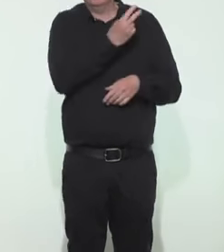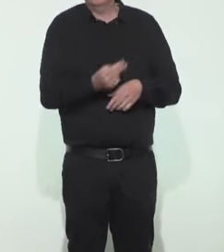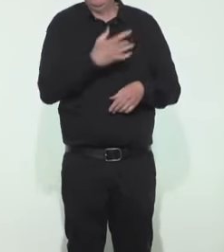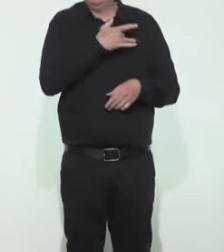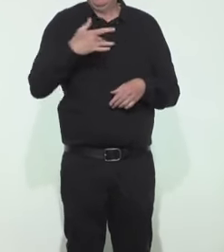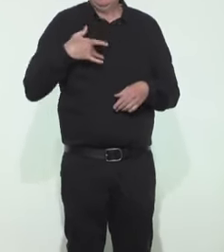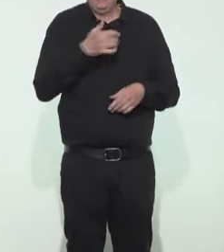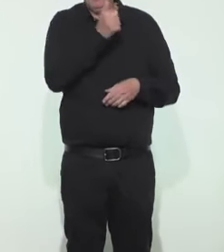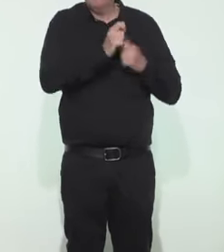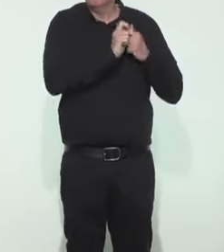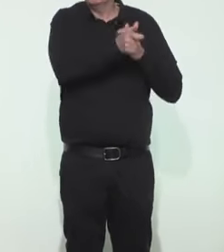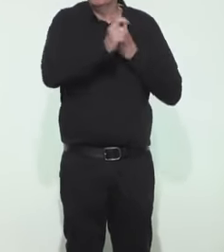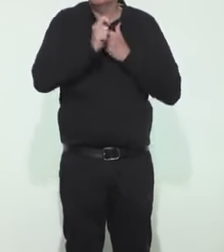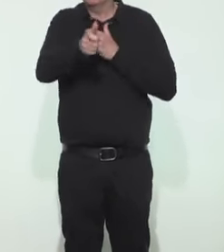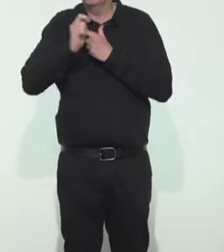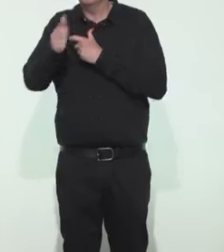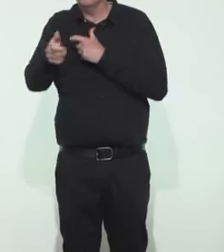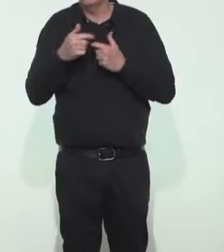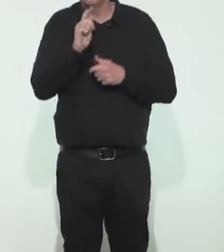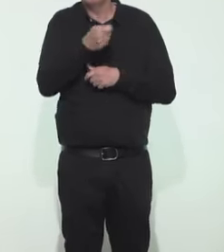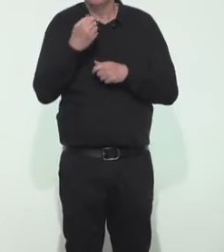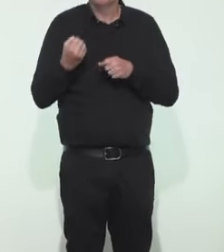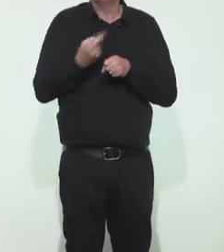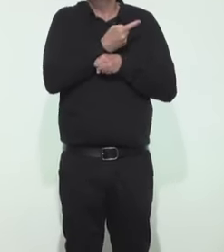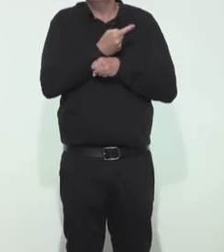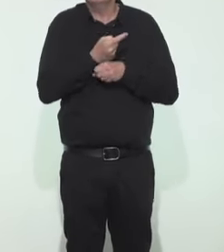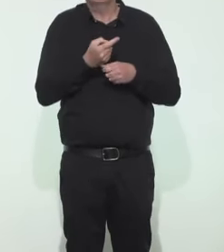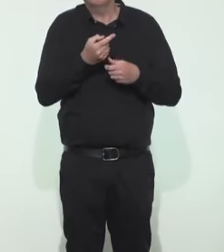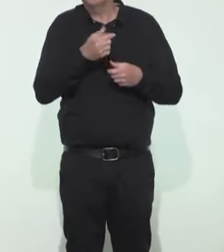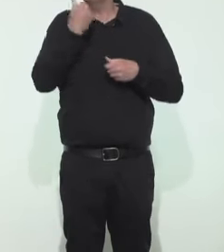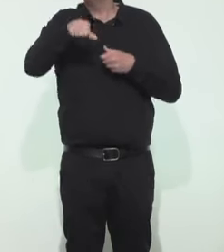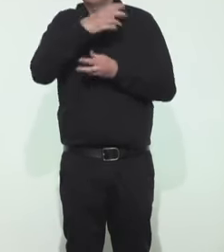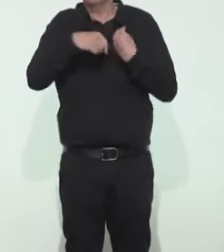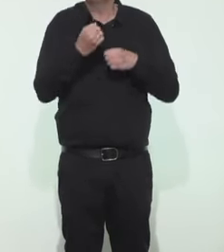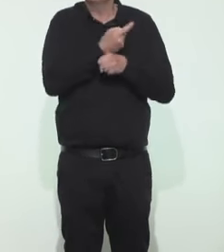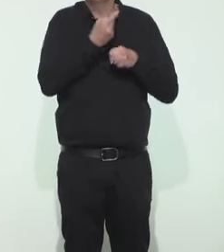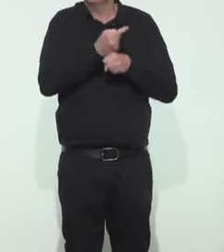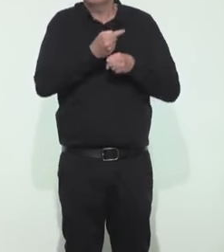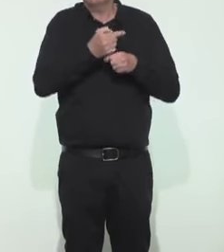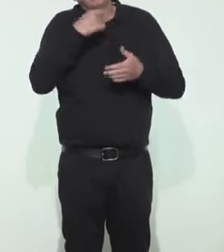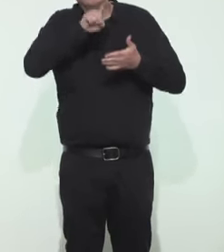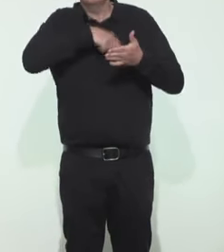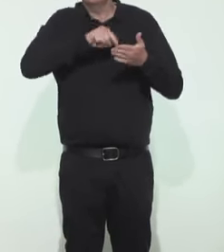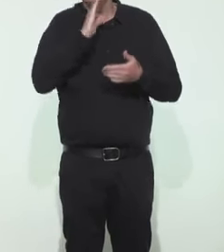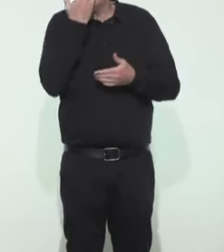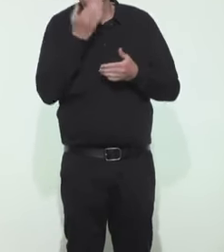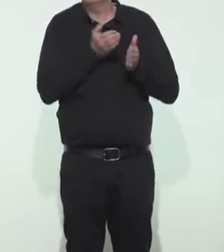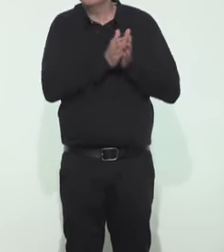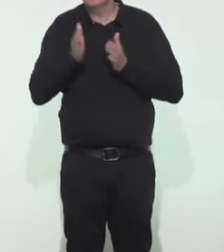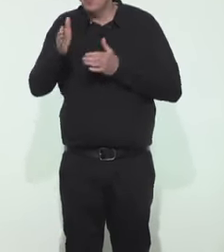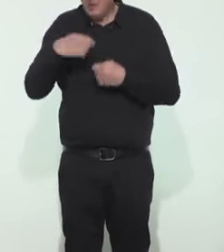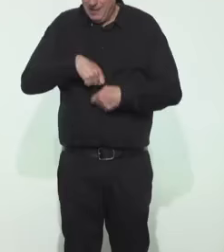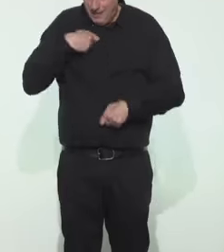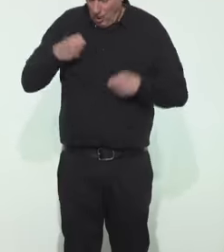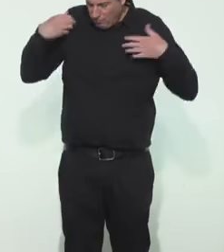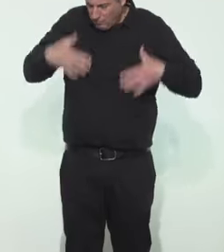vous savez pendant des années on a utilisé de l' usage unique et on a tout jeté aujourd'hui on se pose la question pour atteint d équipements qui ne sont pas souiller